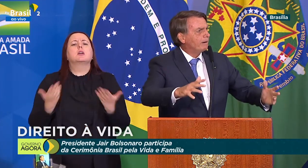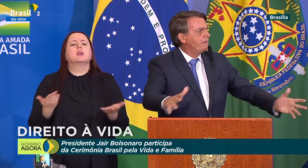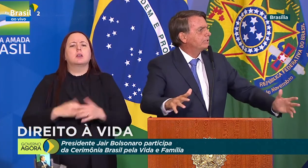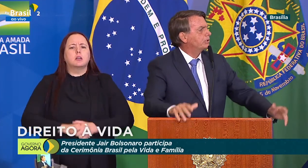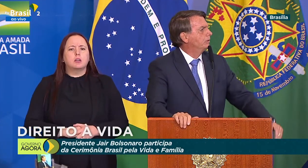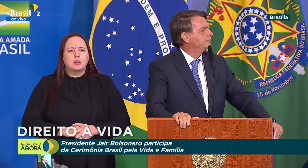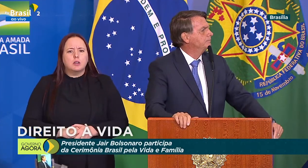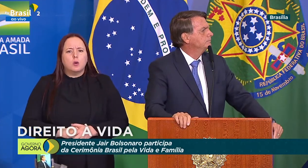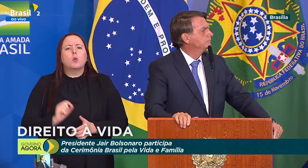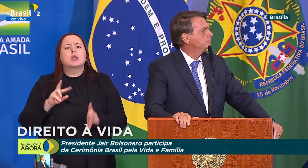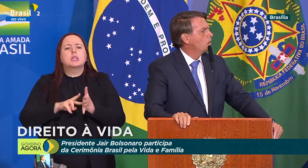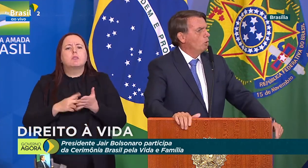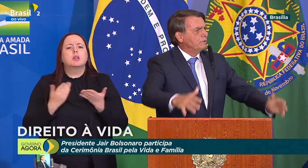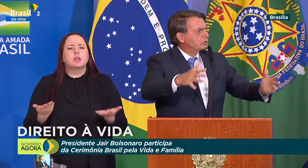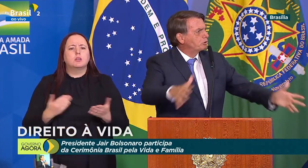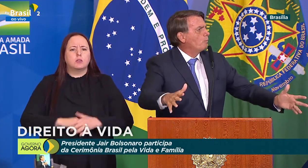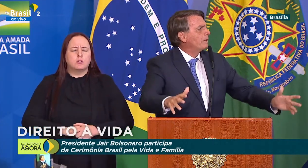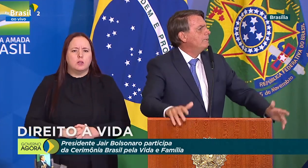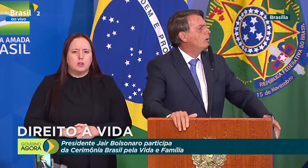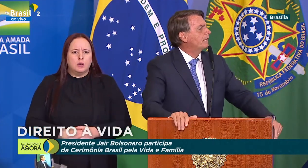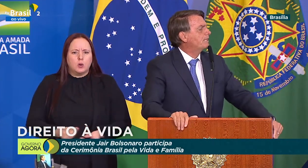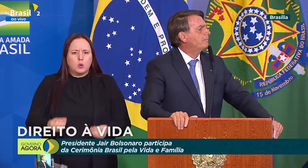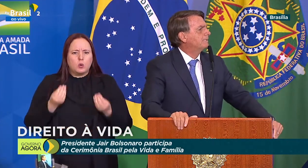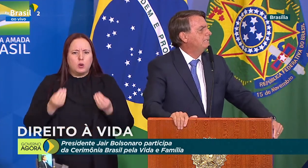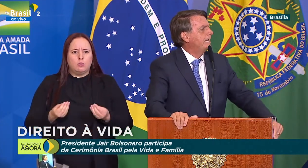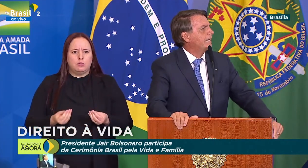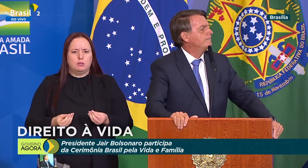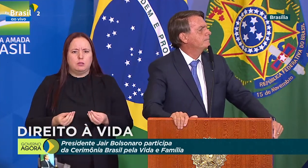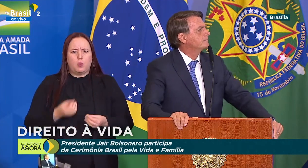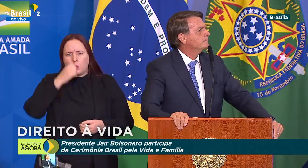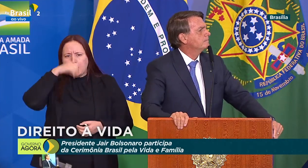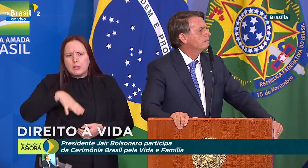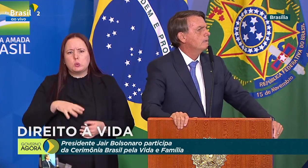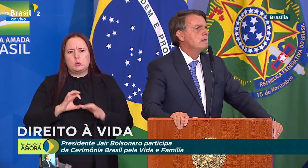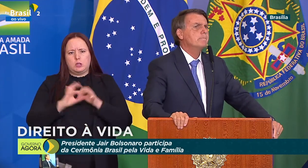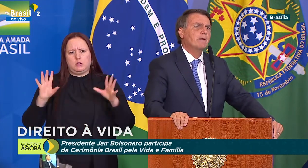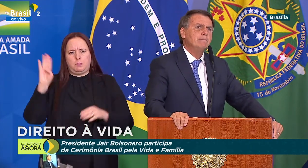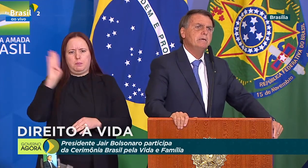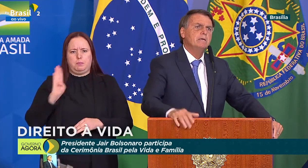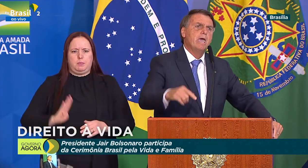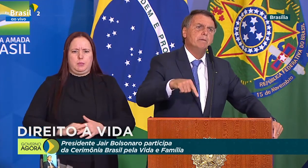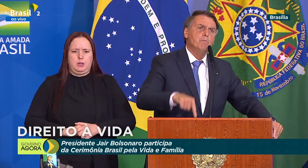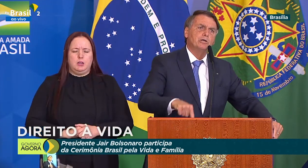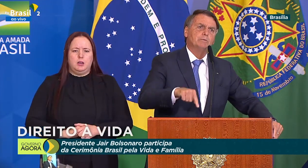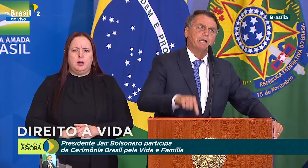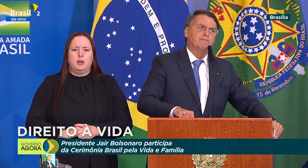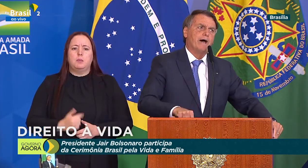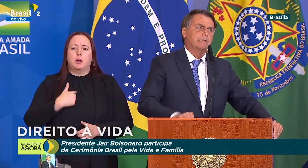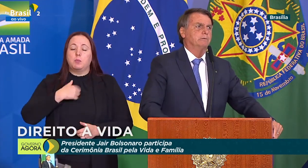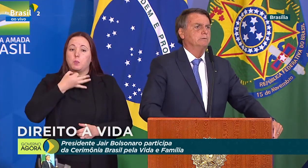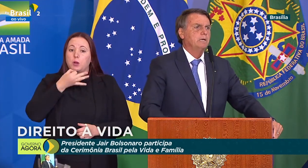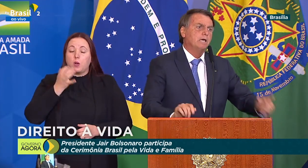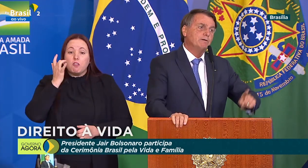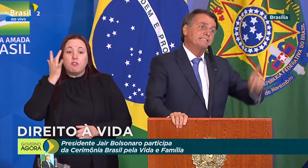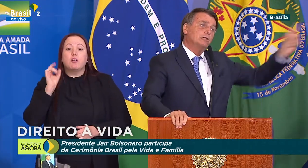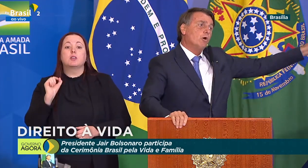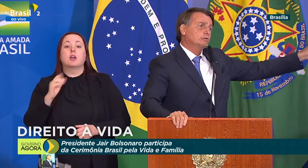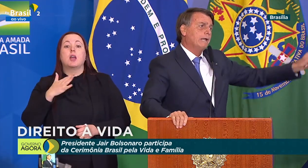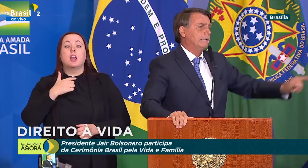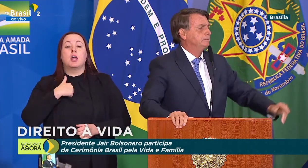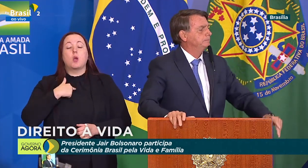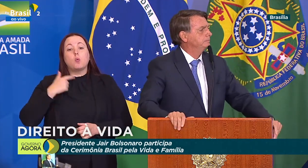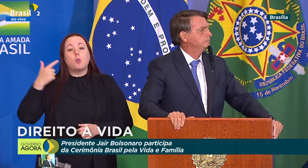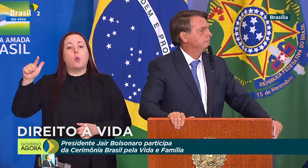isso se não é um arbítrio uma estufa a democracia brasileira e para mim é muito mais fácil